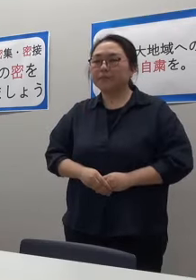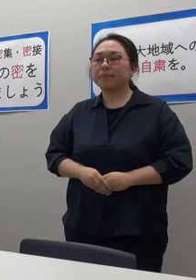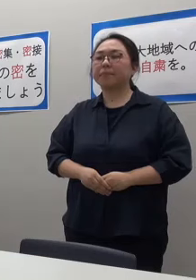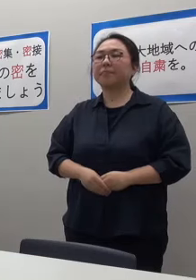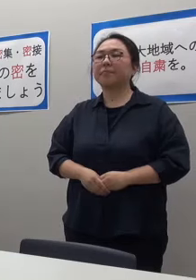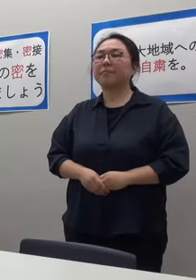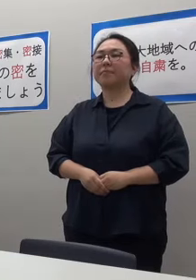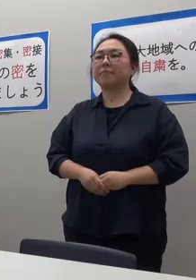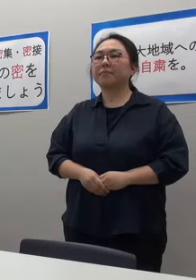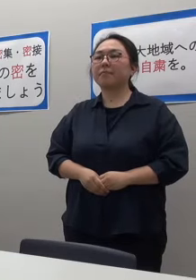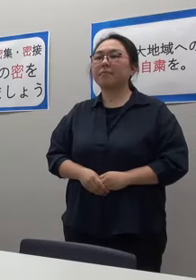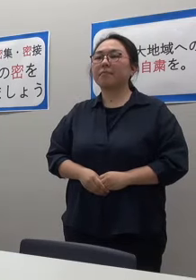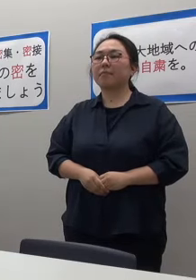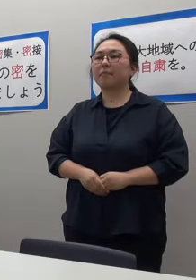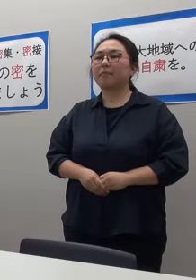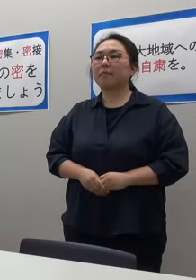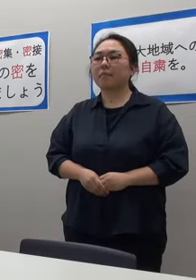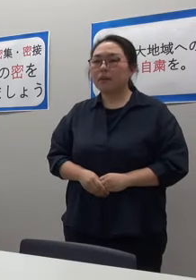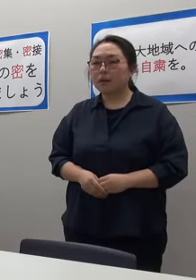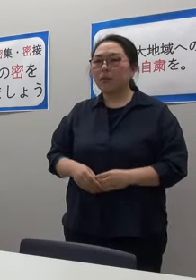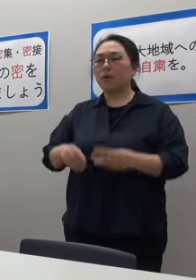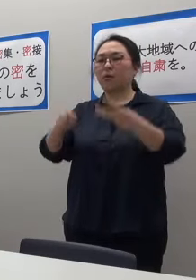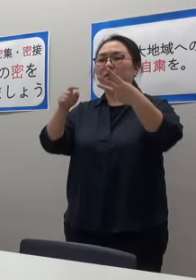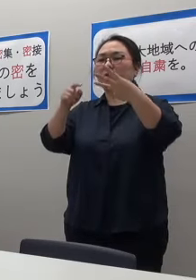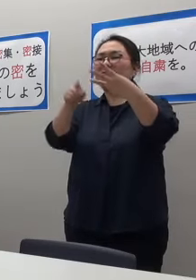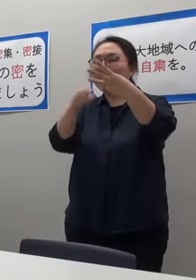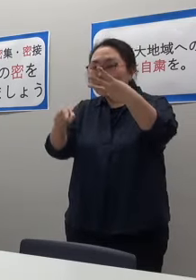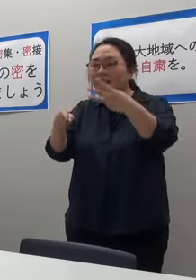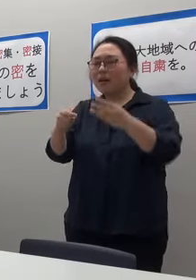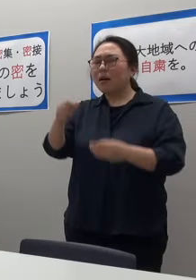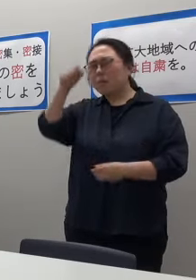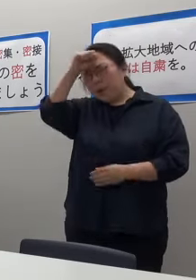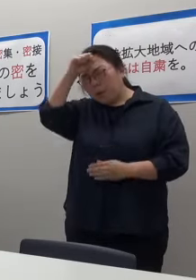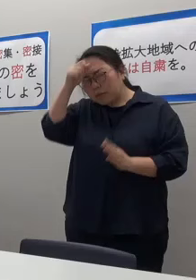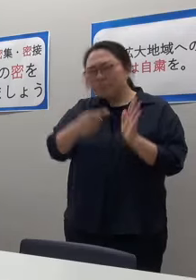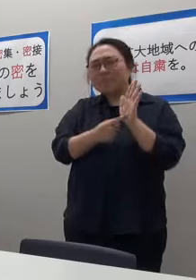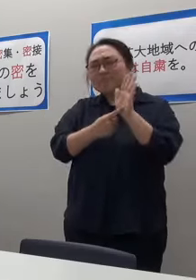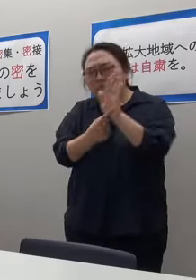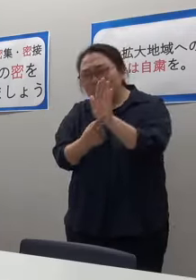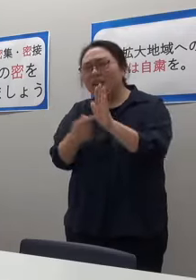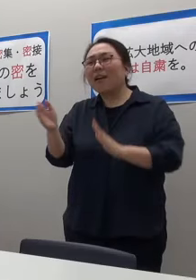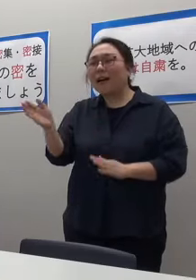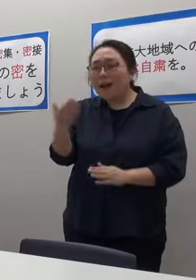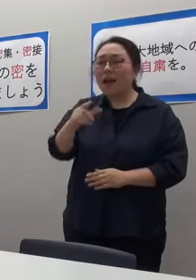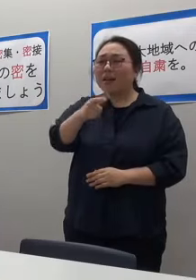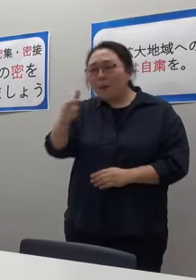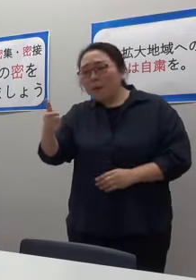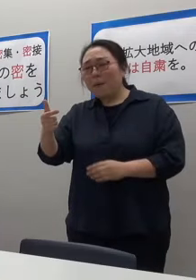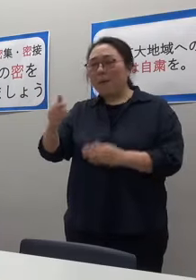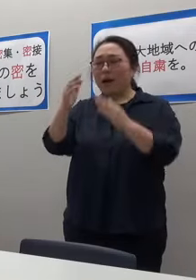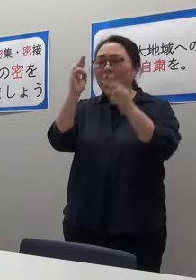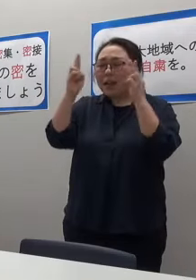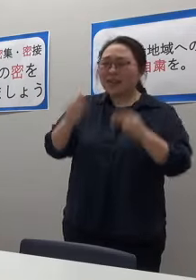、この方々結構症状が出てから職場に荷物を取りに行ったりとか、あとは、まあ、一旦症状が落ち着いてたりとか、いろんな例があると思うんです